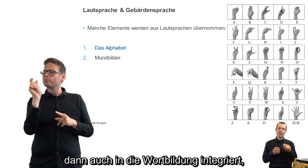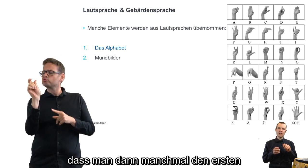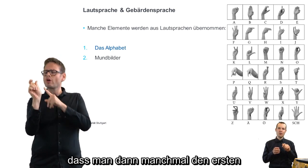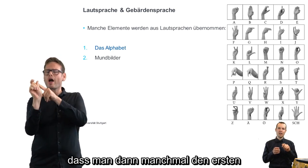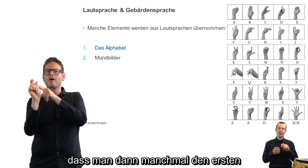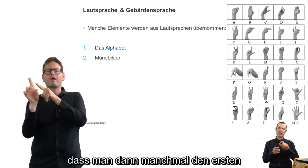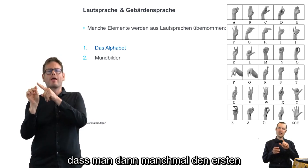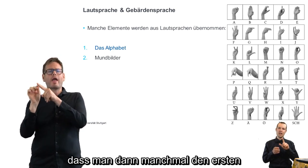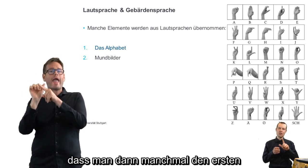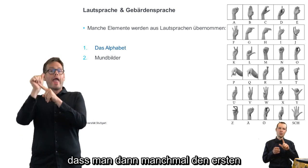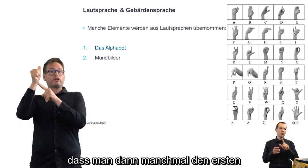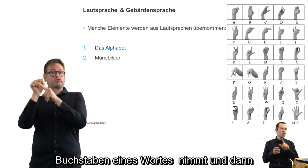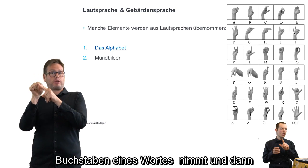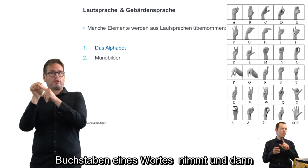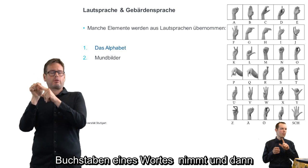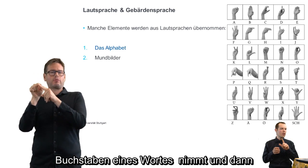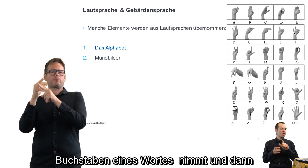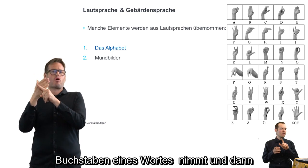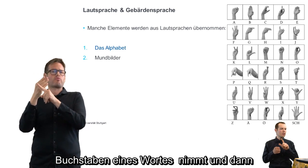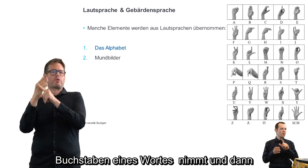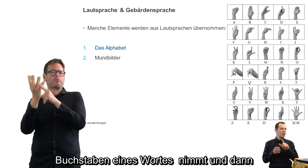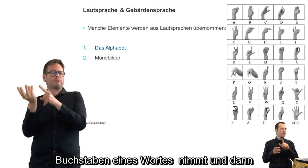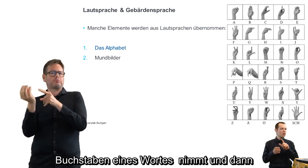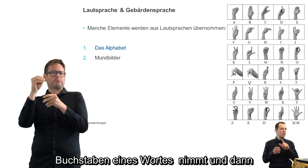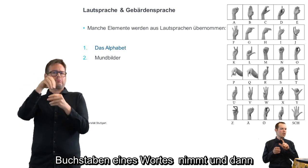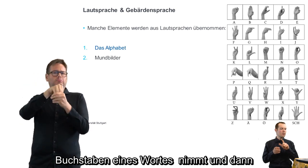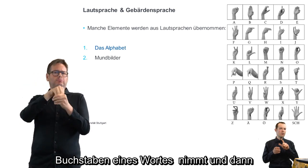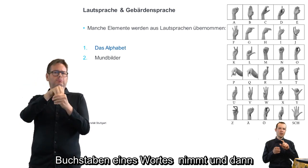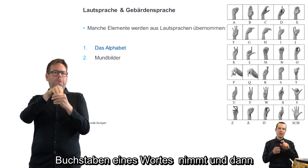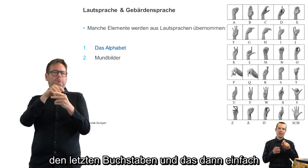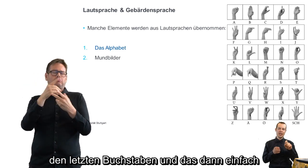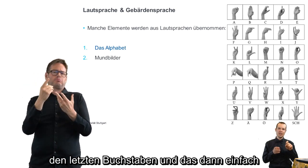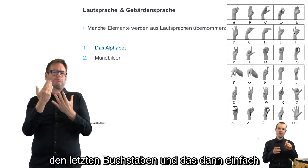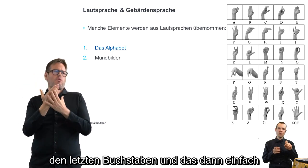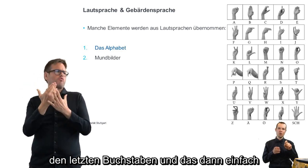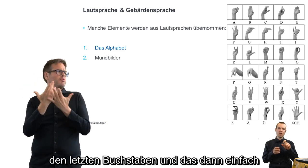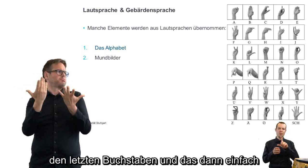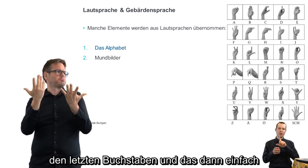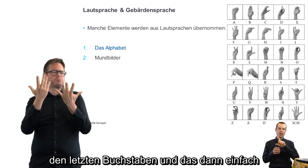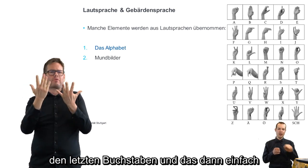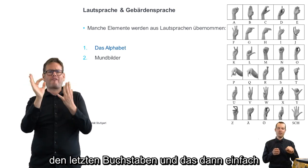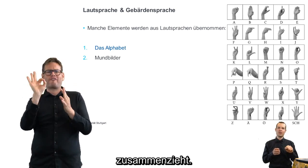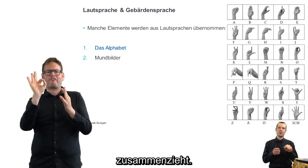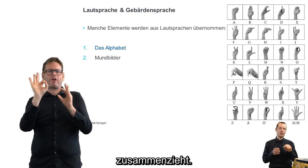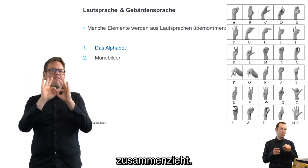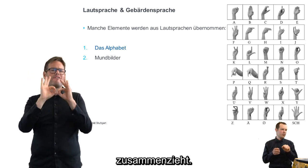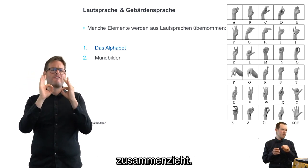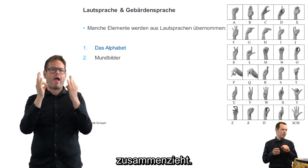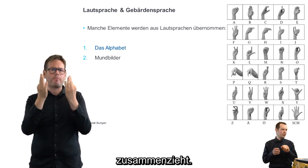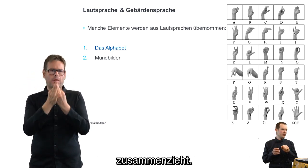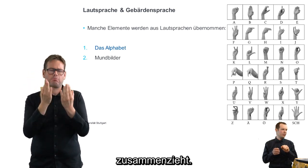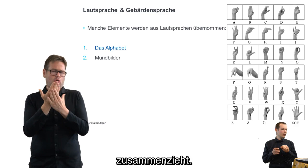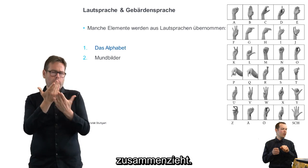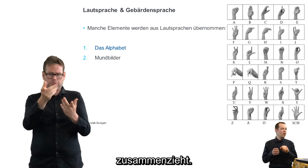integriert, dass man dann den ersten Buchstaben dieses Wortes manchmal nimmt und dann den letzten Buchstaben und dann einfach das